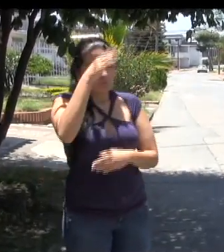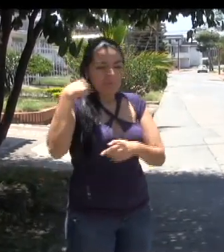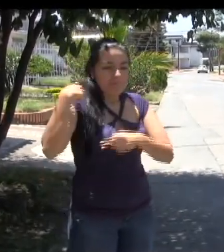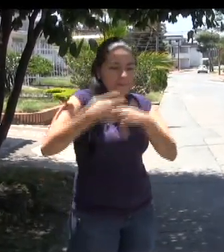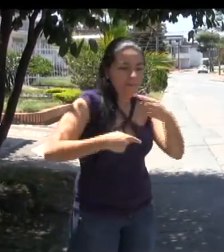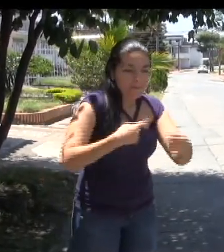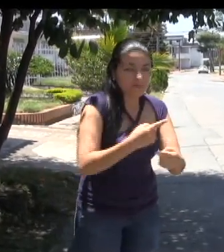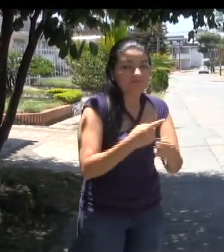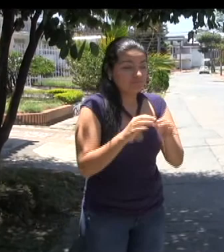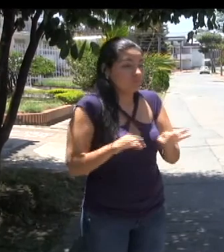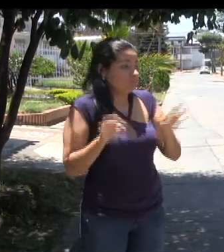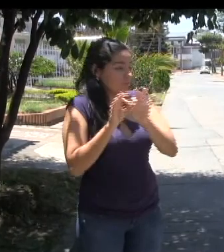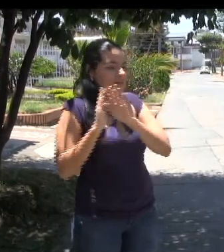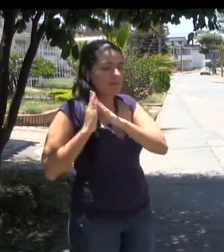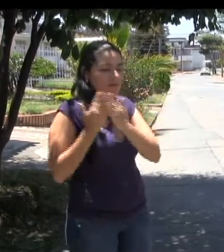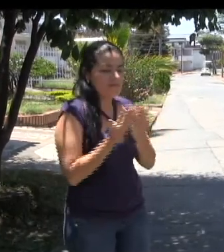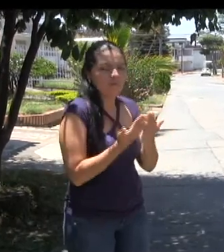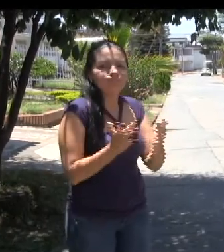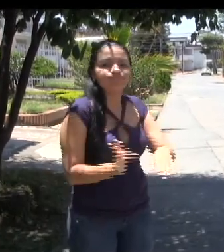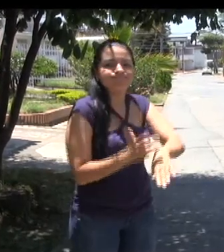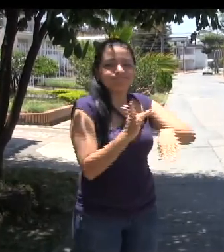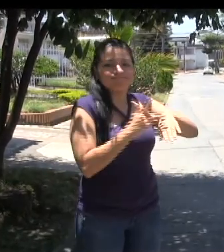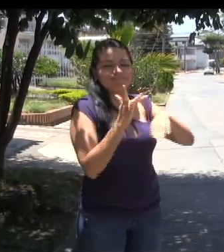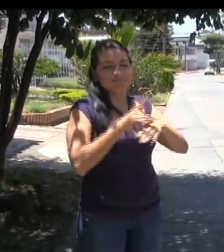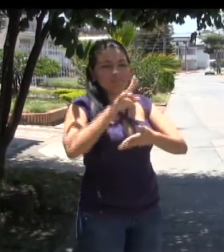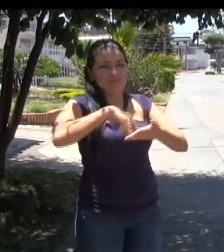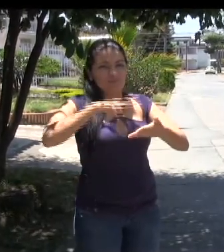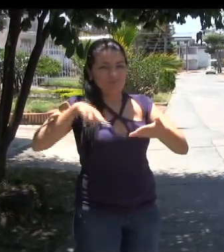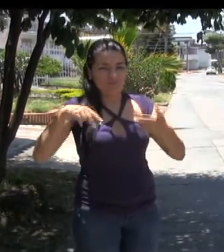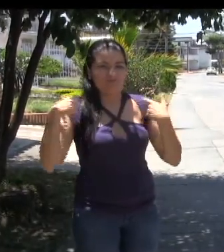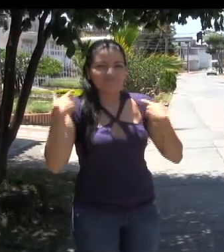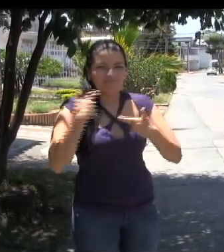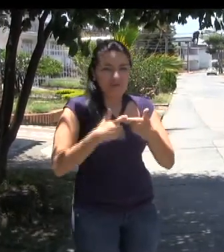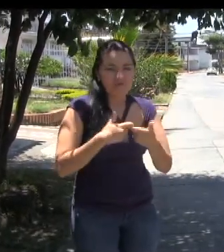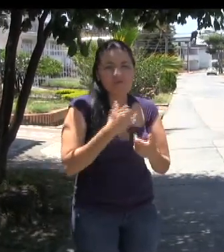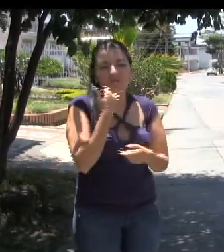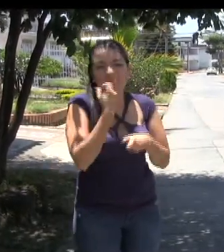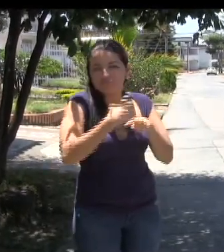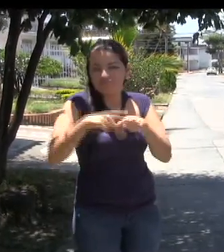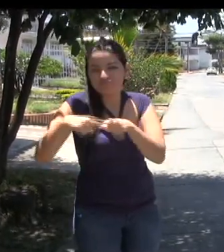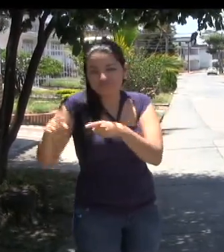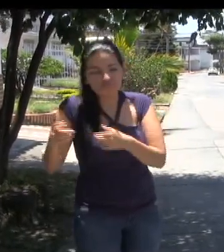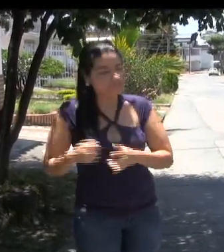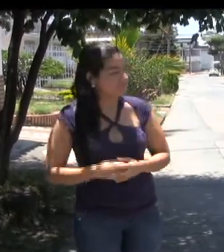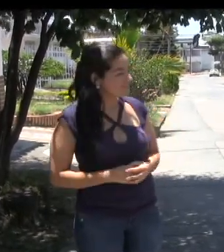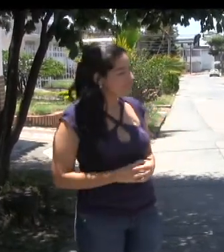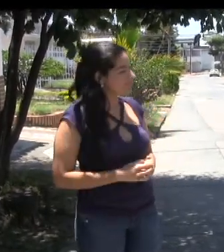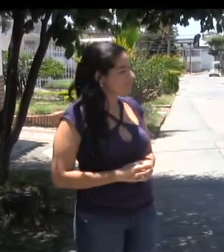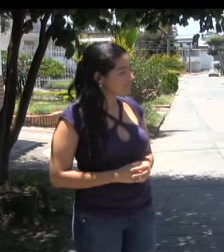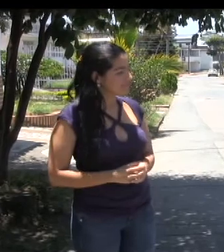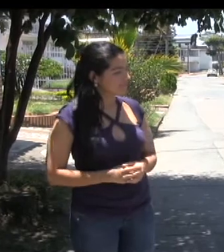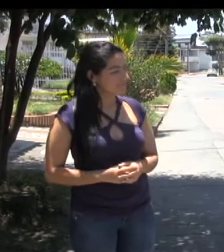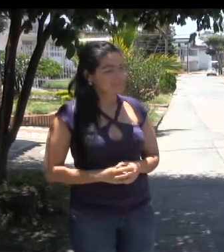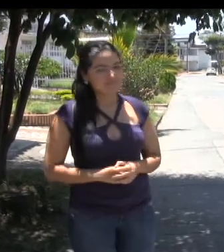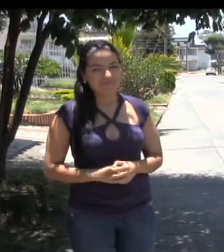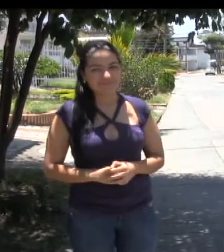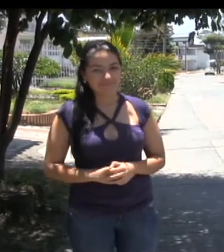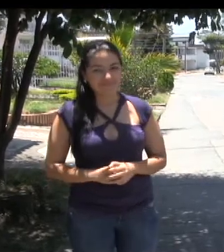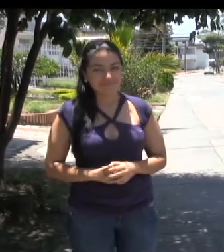para futuras generaciones y también cómo estimulamos a los niños hacia la lectura del español o también de